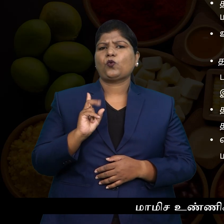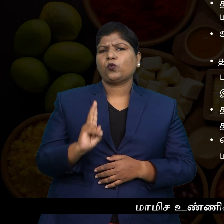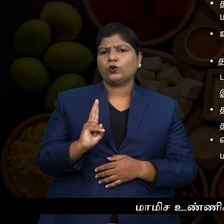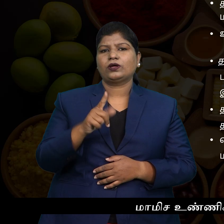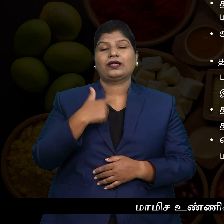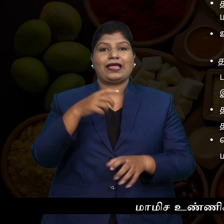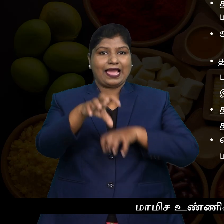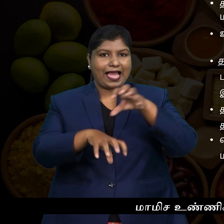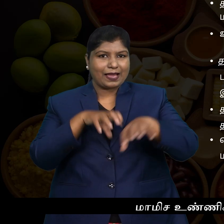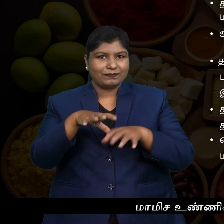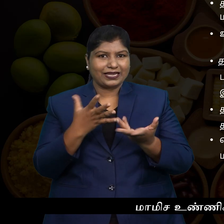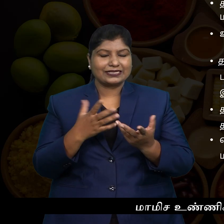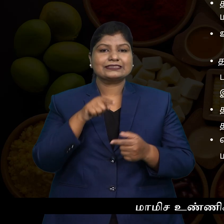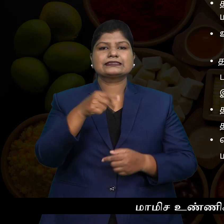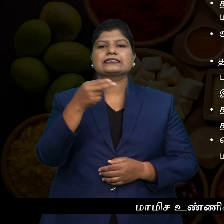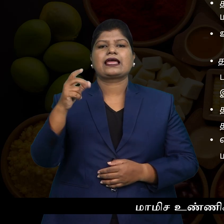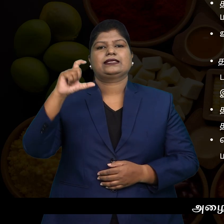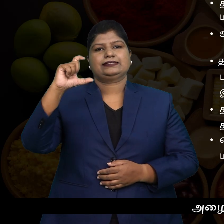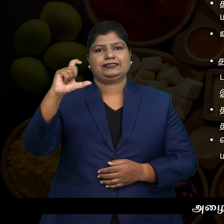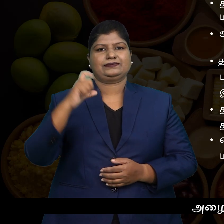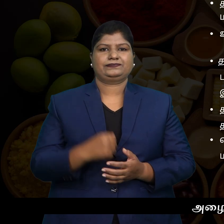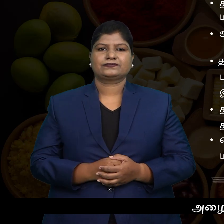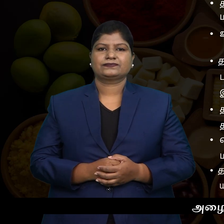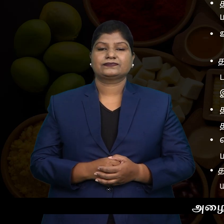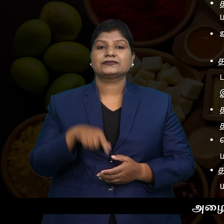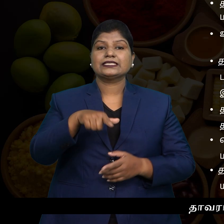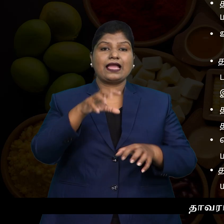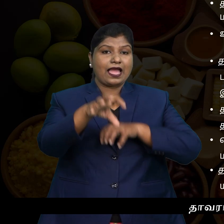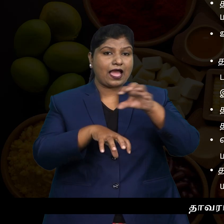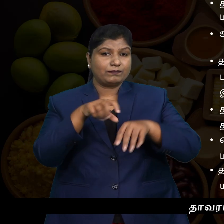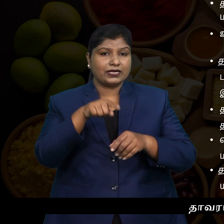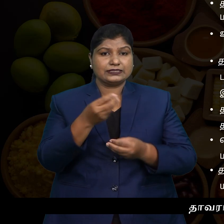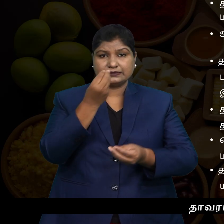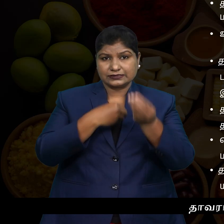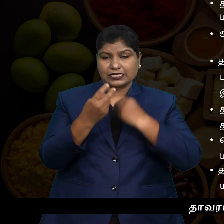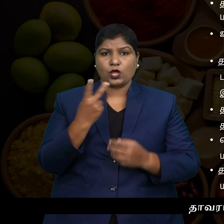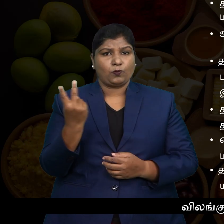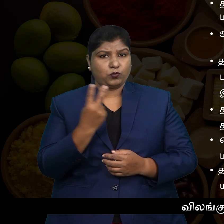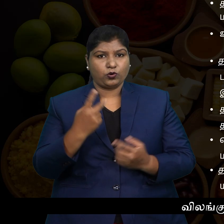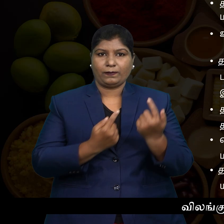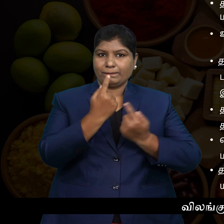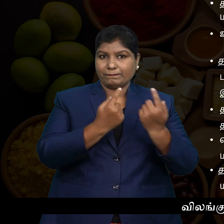மாமிச உண்ணிகள் அல்லது ஊனுண்ணிகள் என்று அழைக்கப்படுகின்றன. தாவரங்கள் மற்றும்